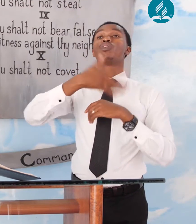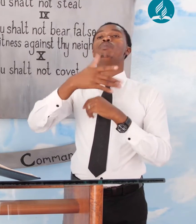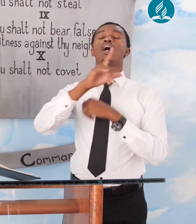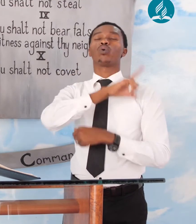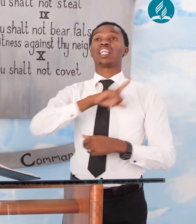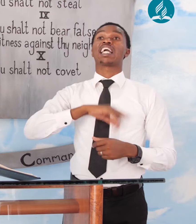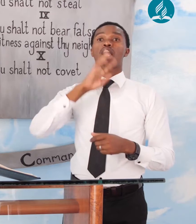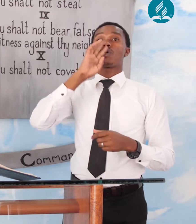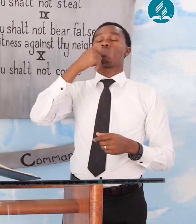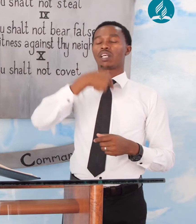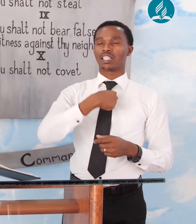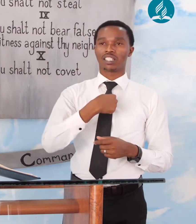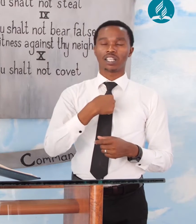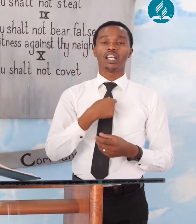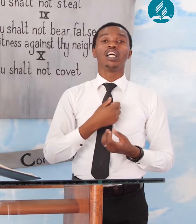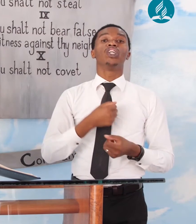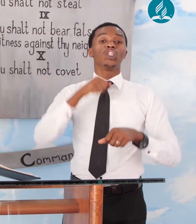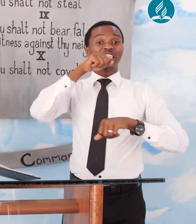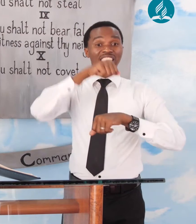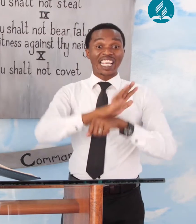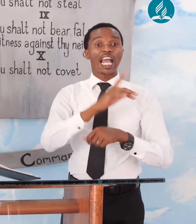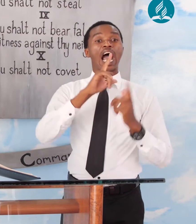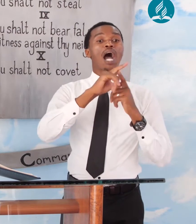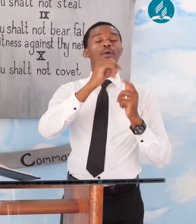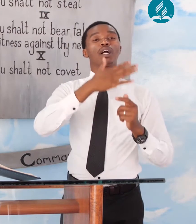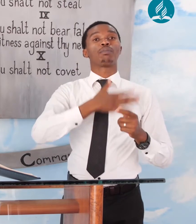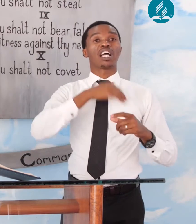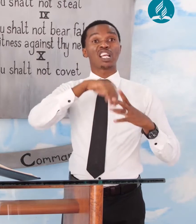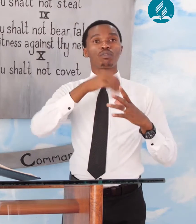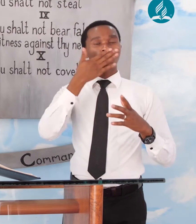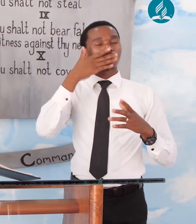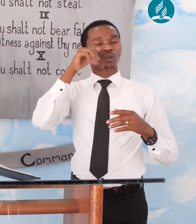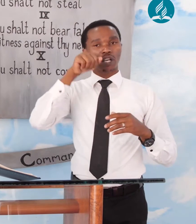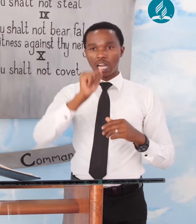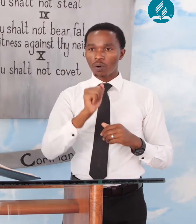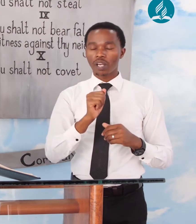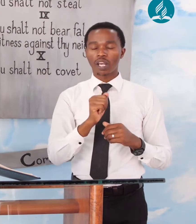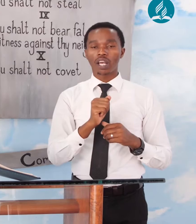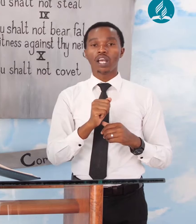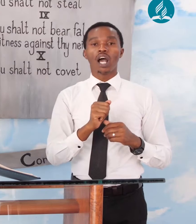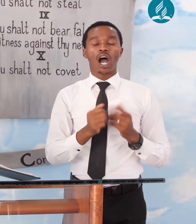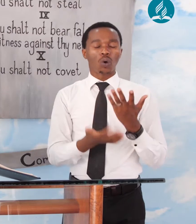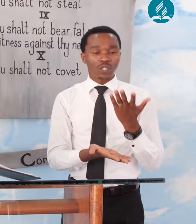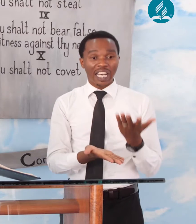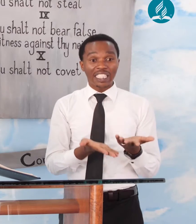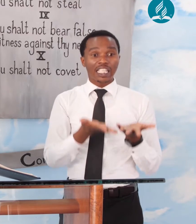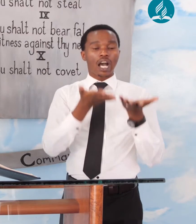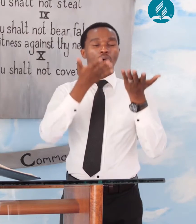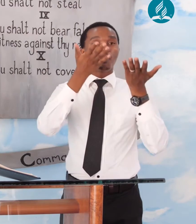ati kiza amagambo yanjye mu kanwa kawe dore ngushyiriye hejuru y'amahanga n'ibihugu